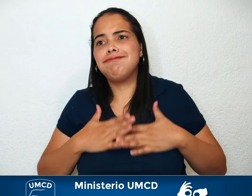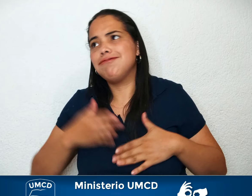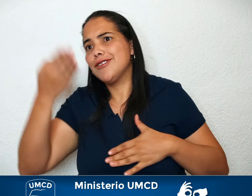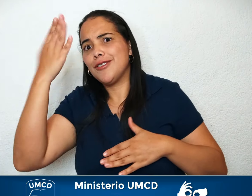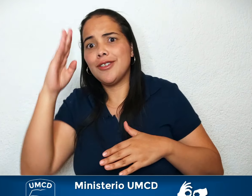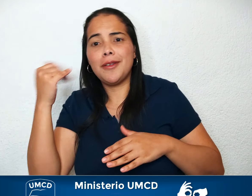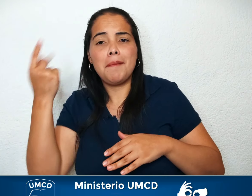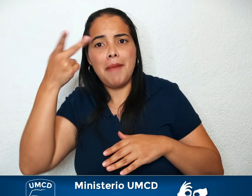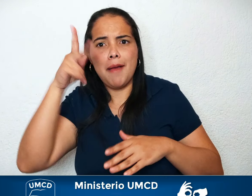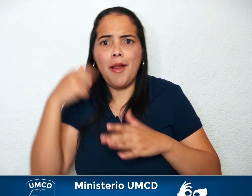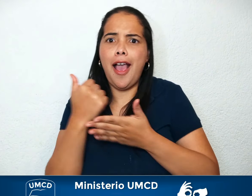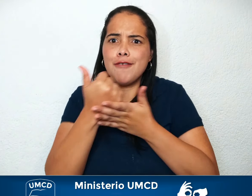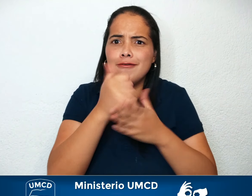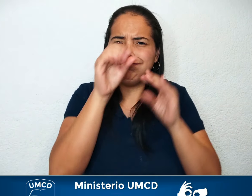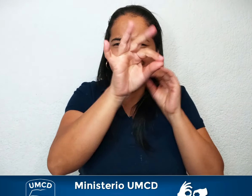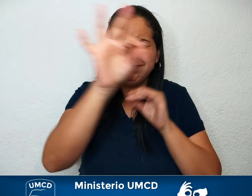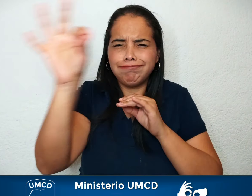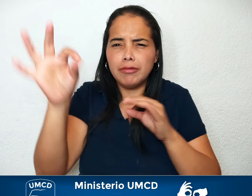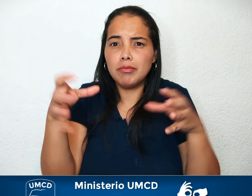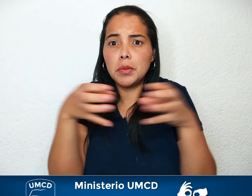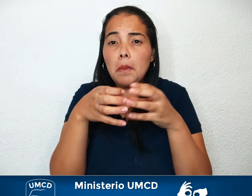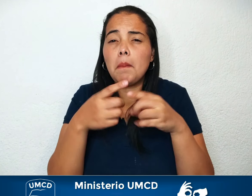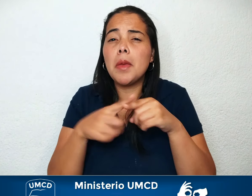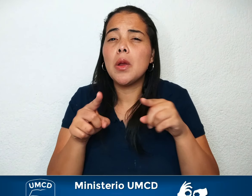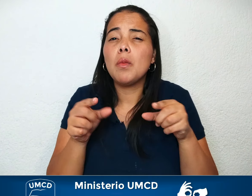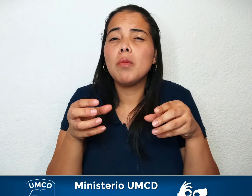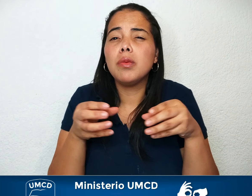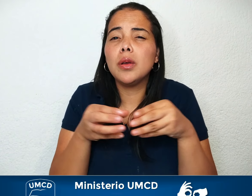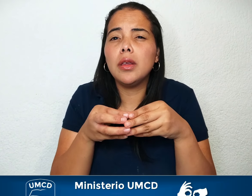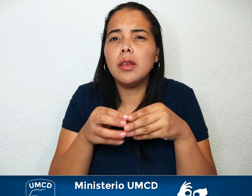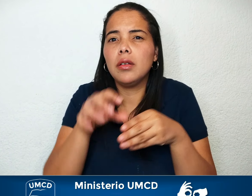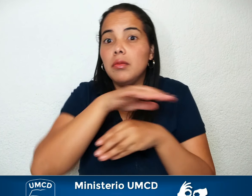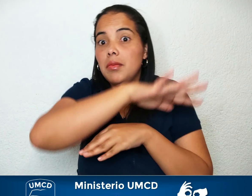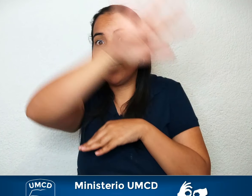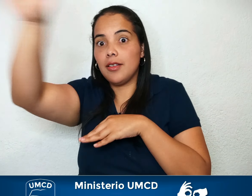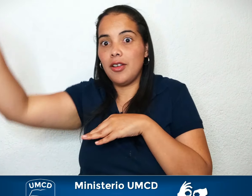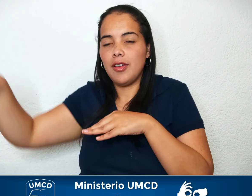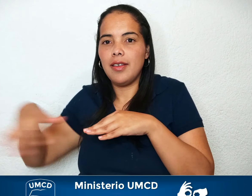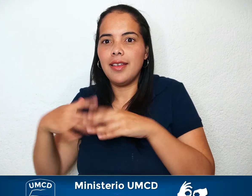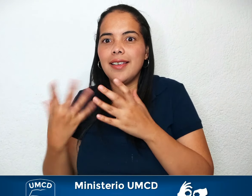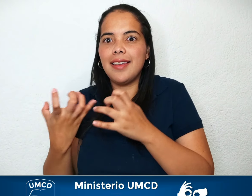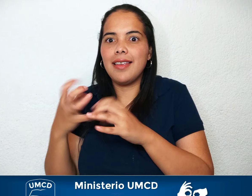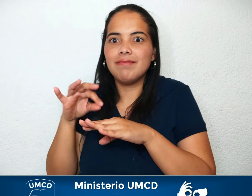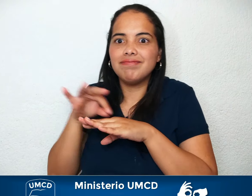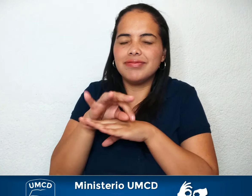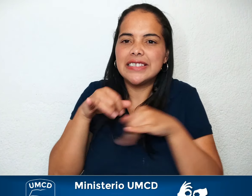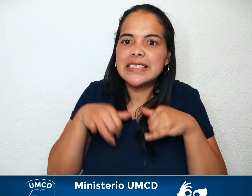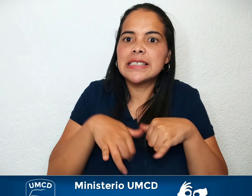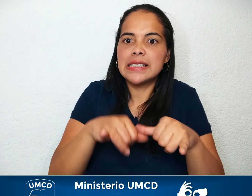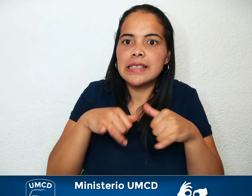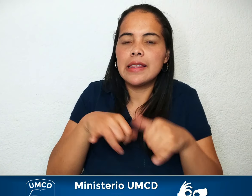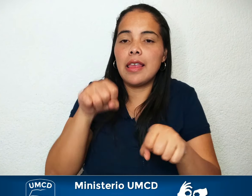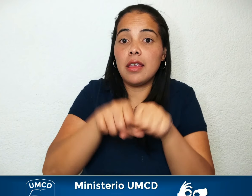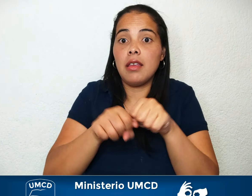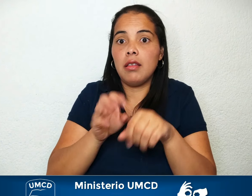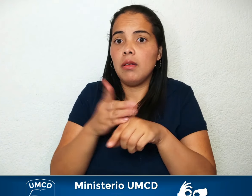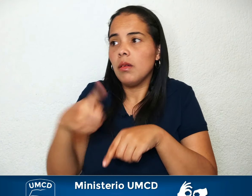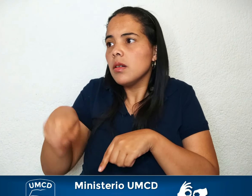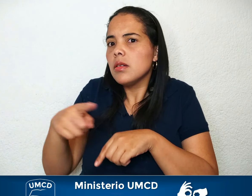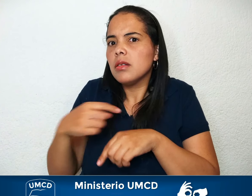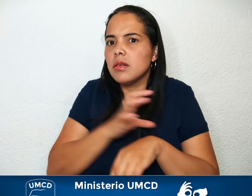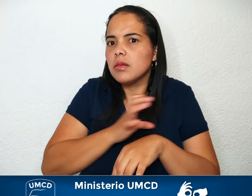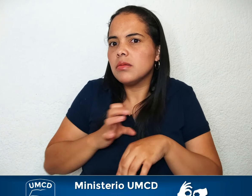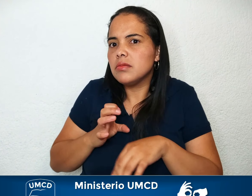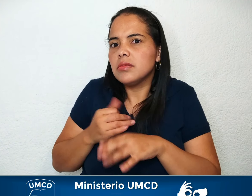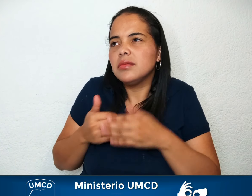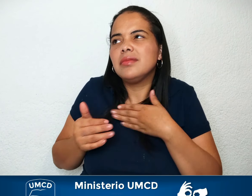nivel moral en el que se vivía en esa sociedad era tan malo que dentro de la misma iglesia todavía se reflejaba